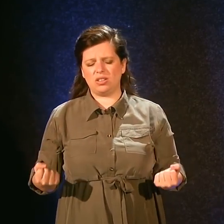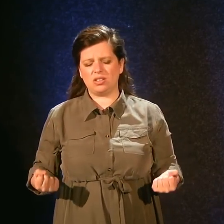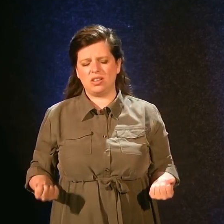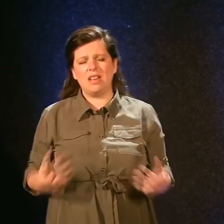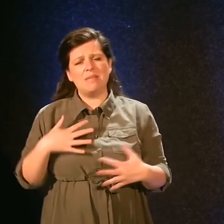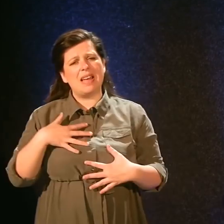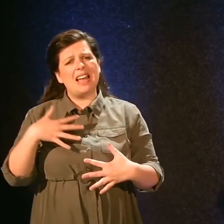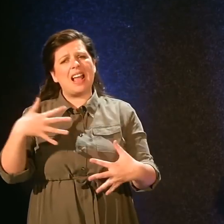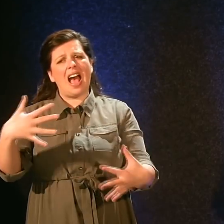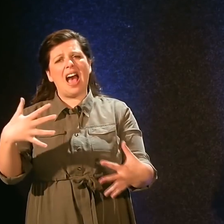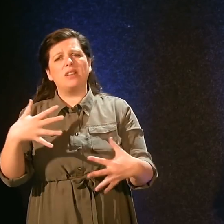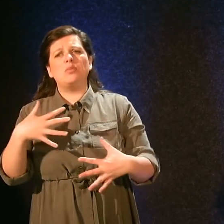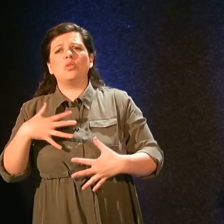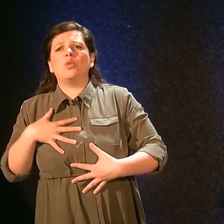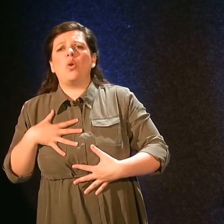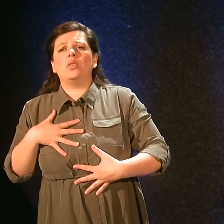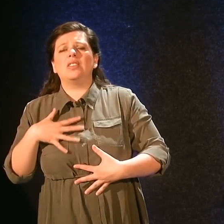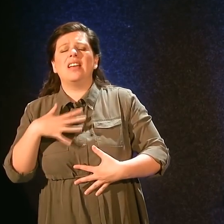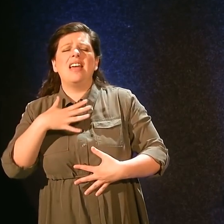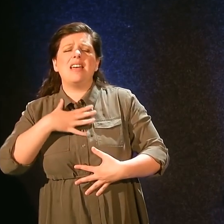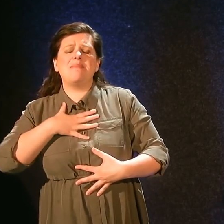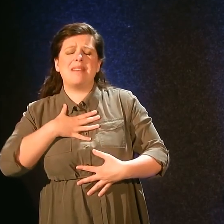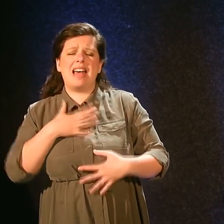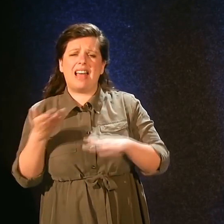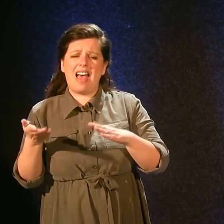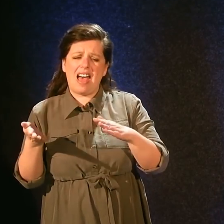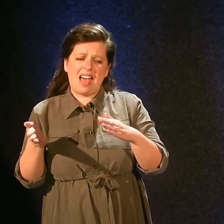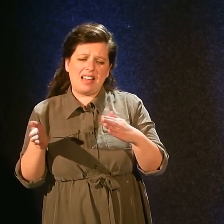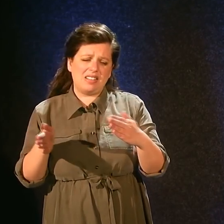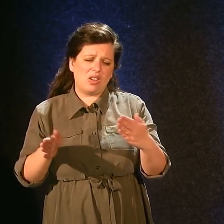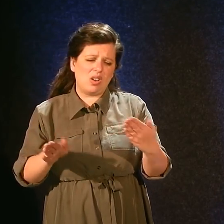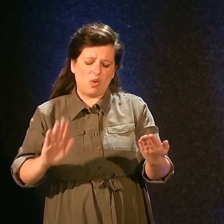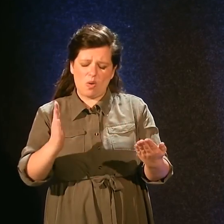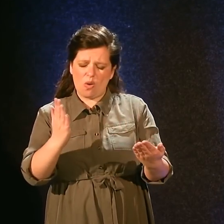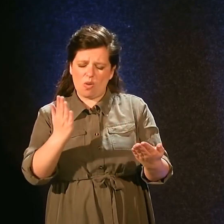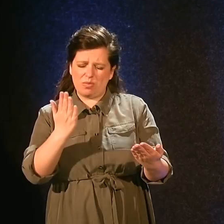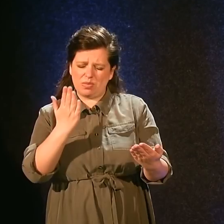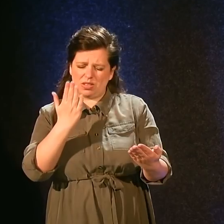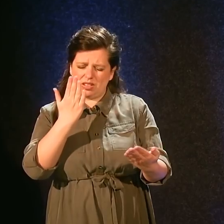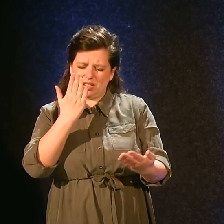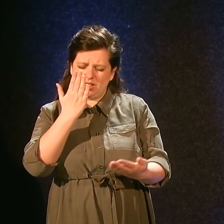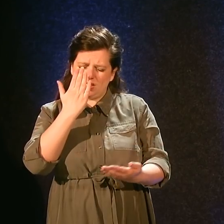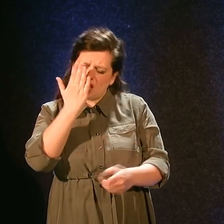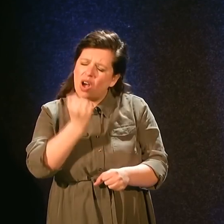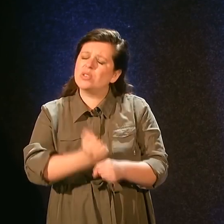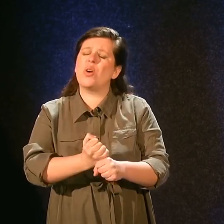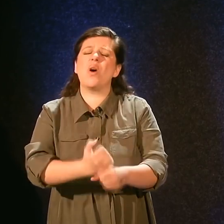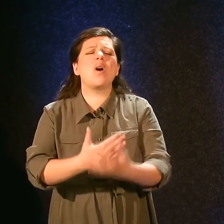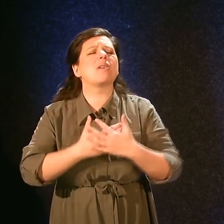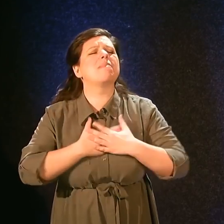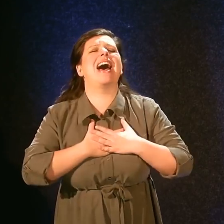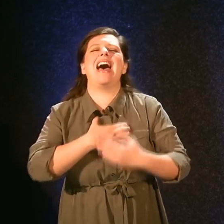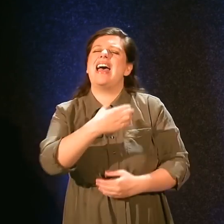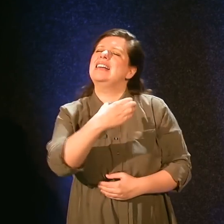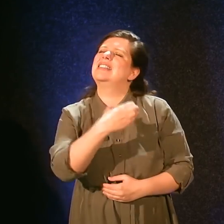vermindert, mijn adem stokt in mijn einde komt, zal